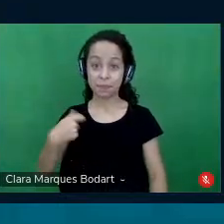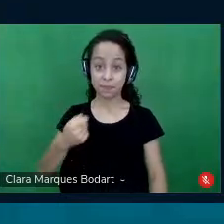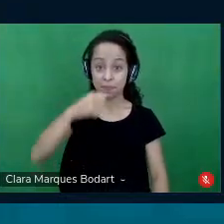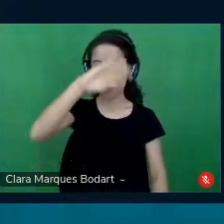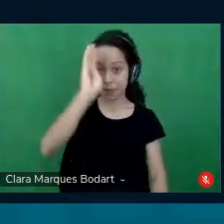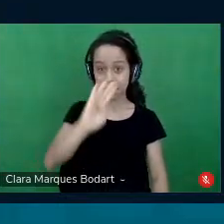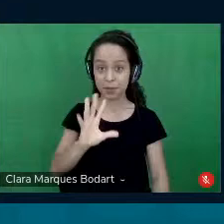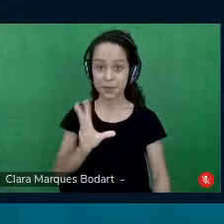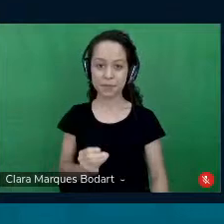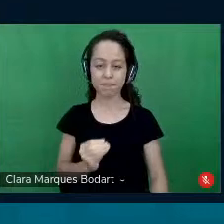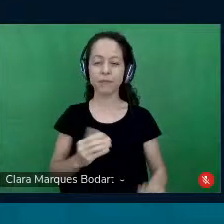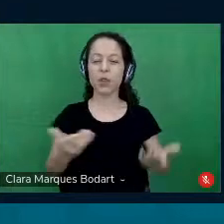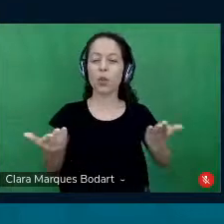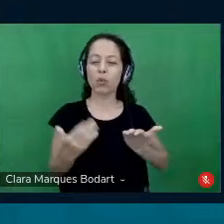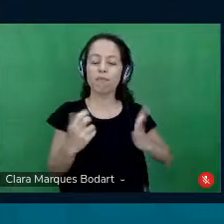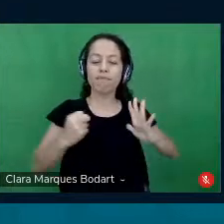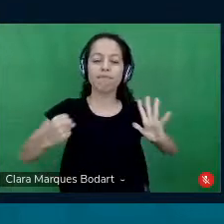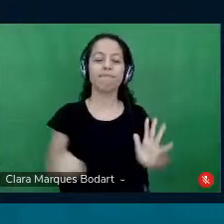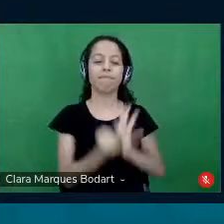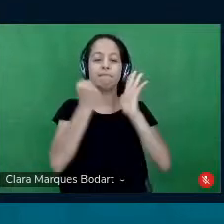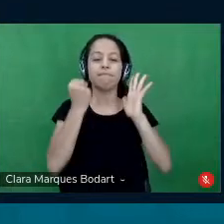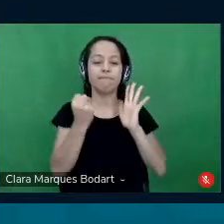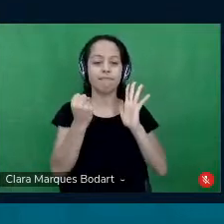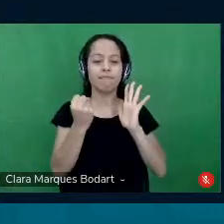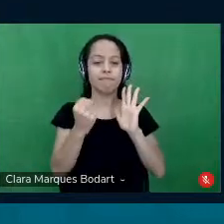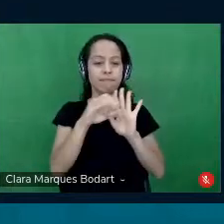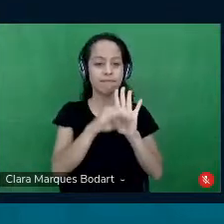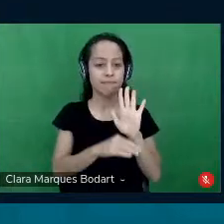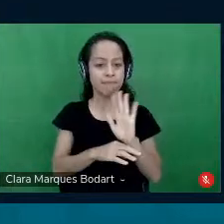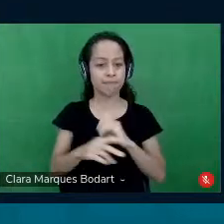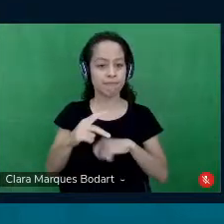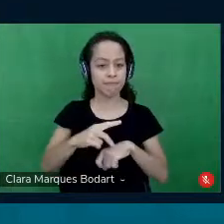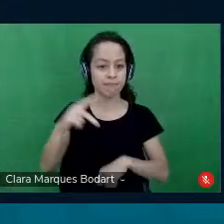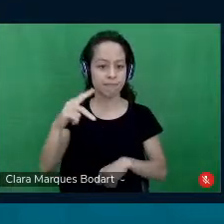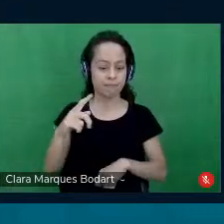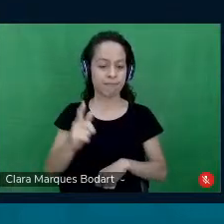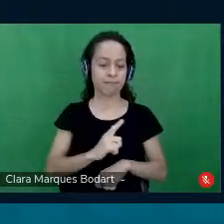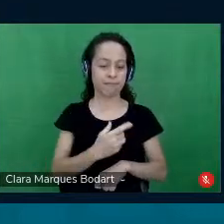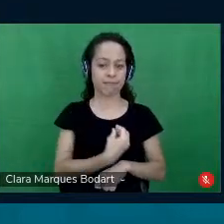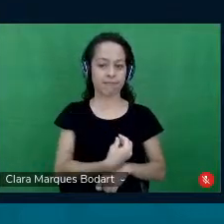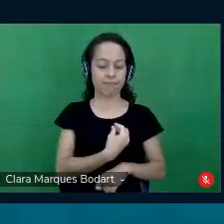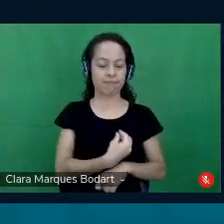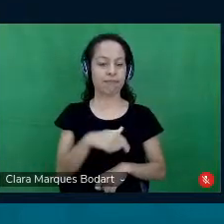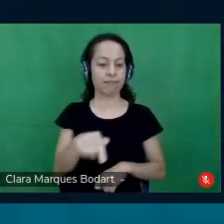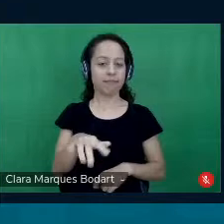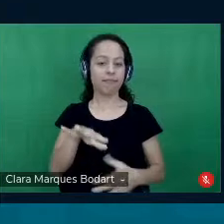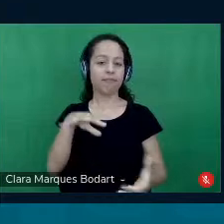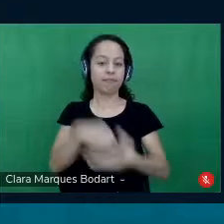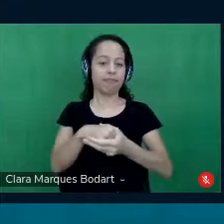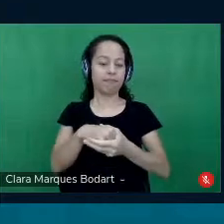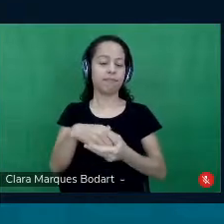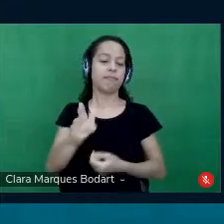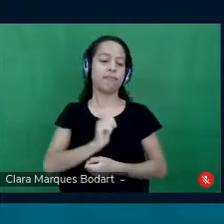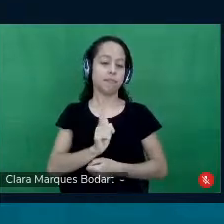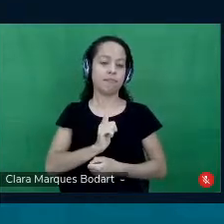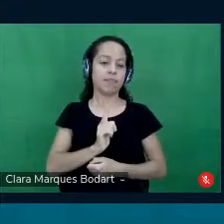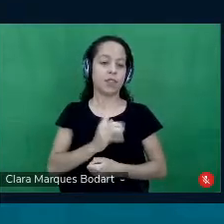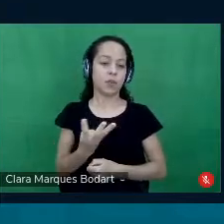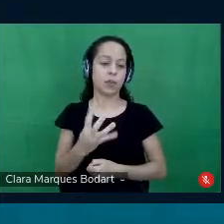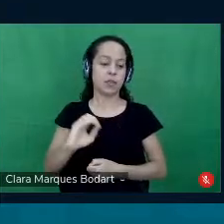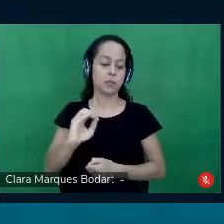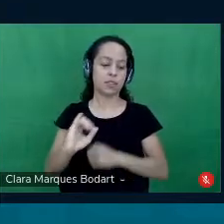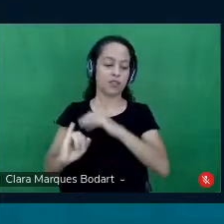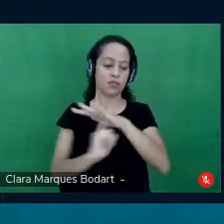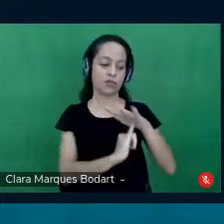de pós-graduação que oferta o mestrado profissional em rede, congregando 40 instituições associadas